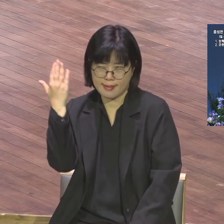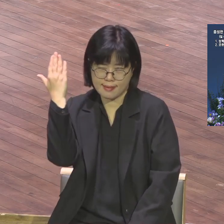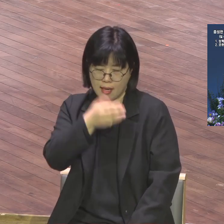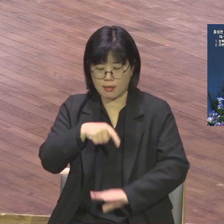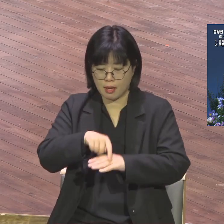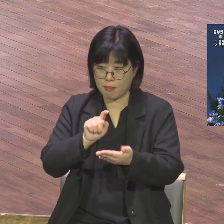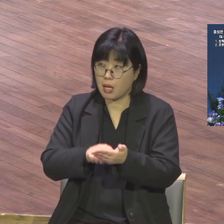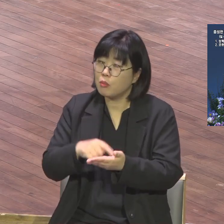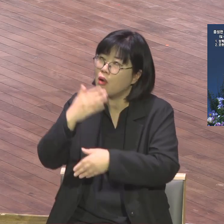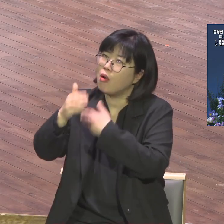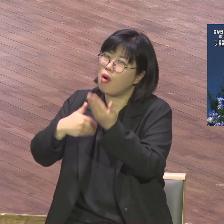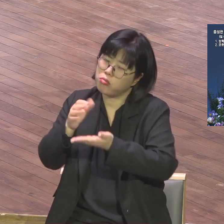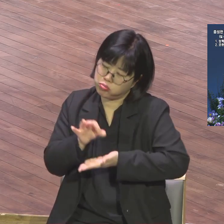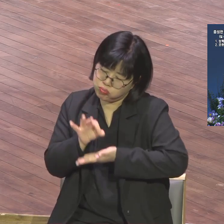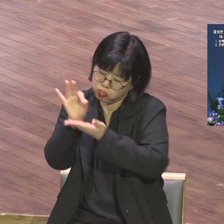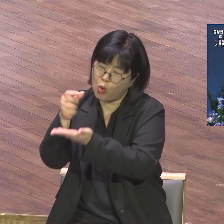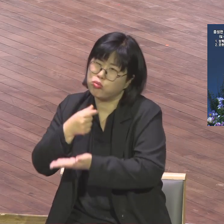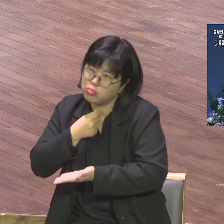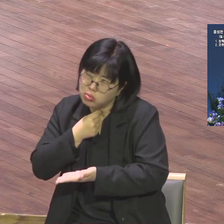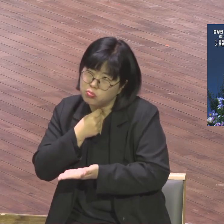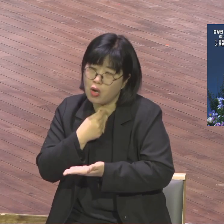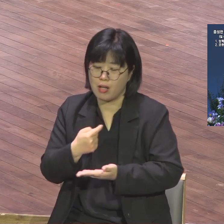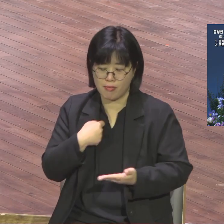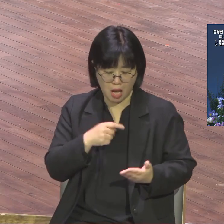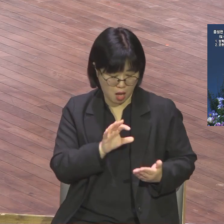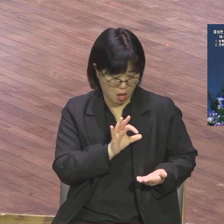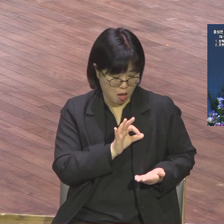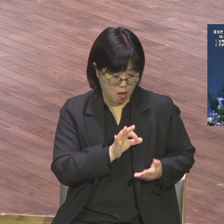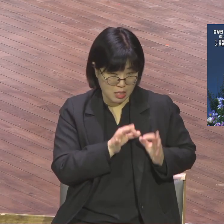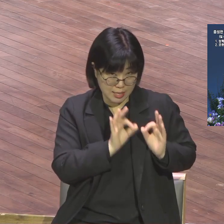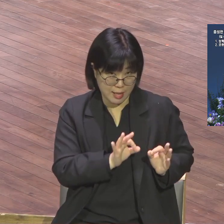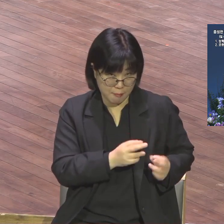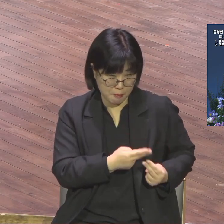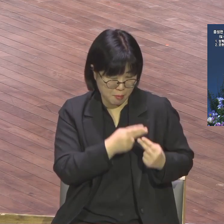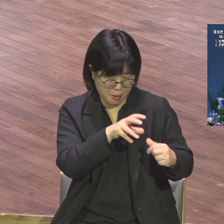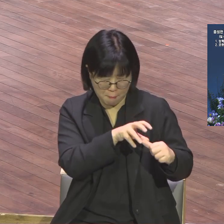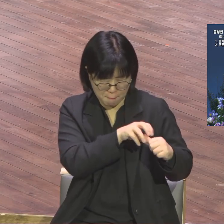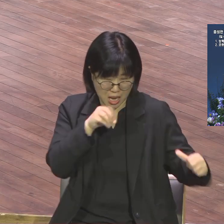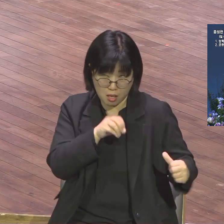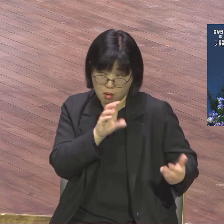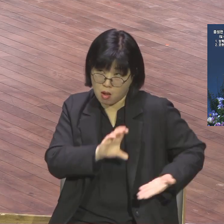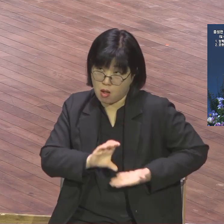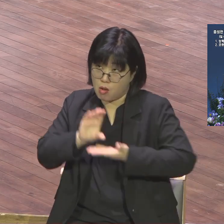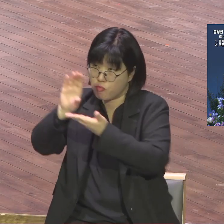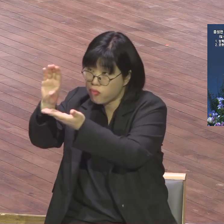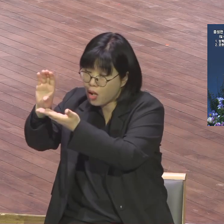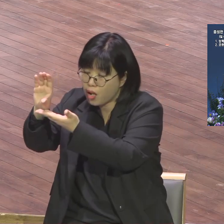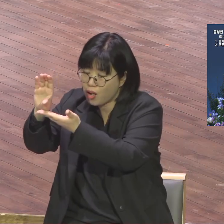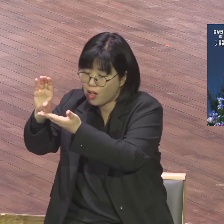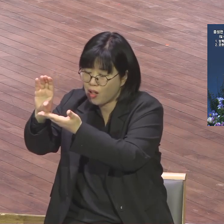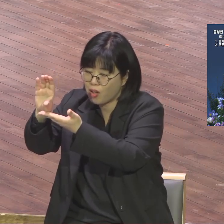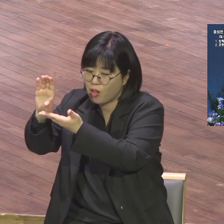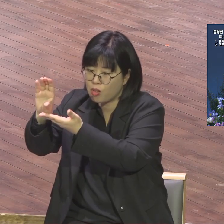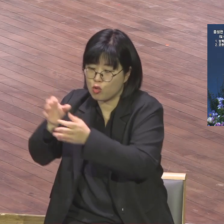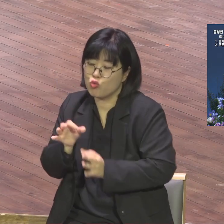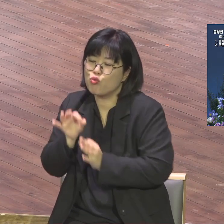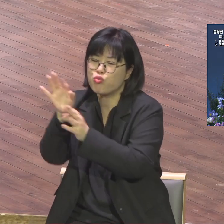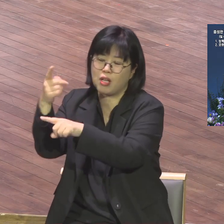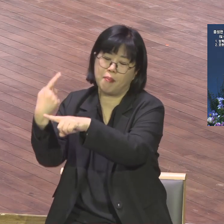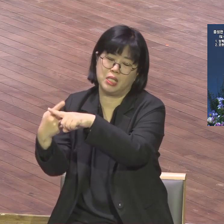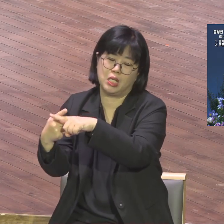세상의 이자는요, 찌꼬리만 하잖아요. 세상의 이자란 게 그렇잖아요. 하나님이 부어주시는